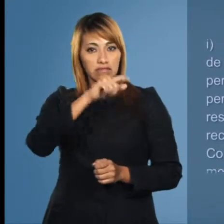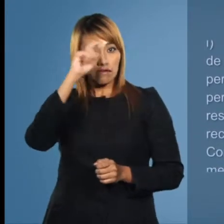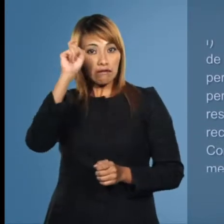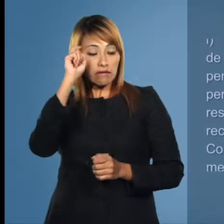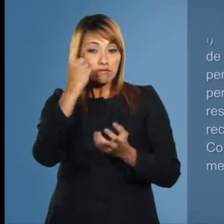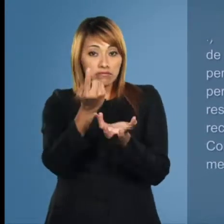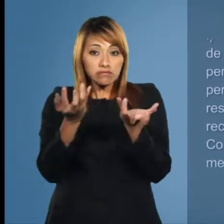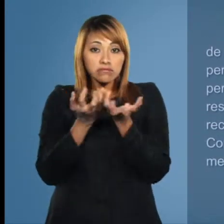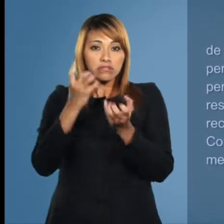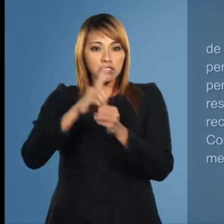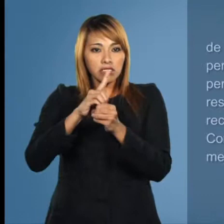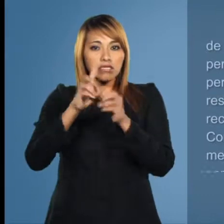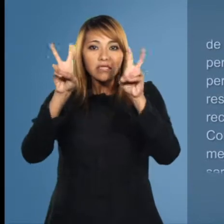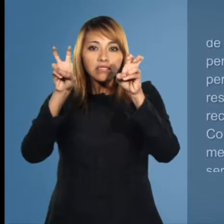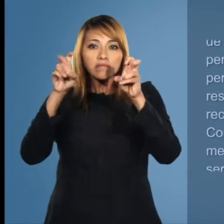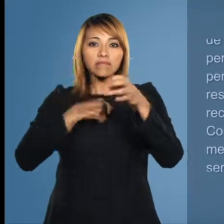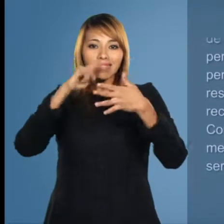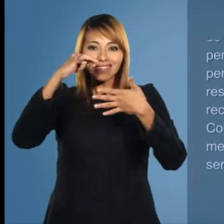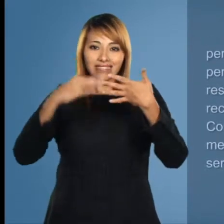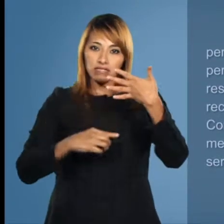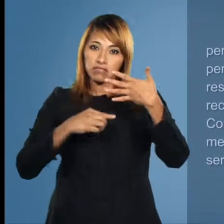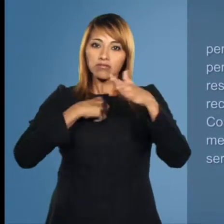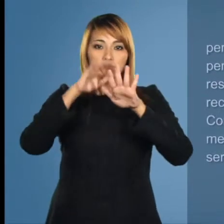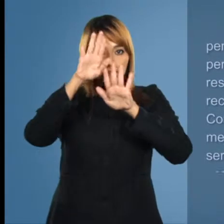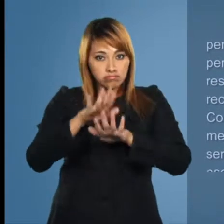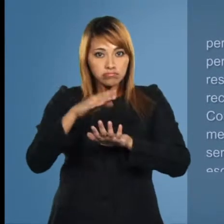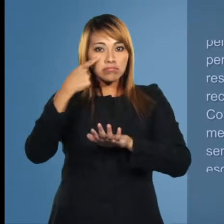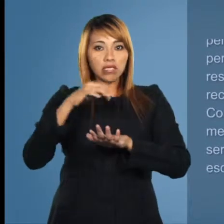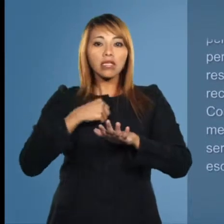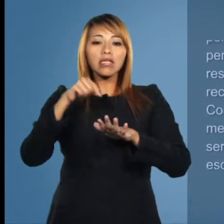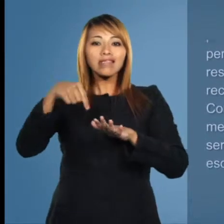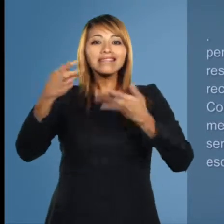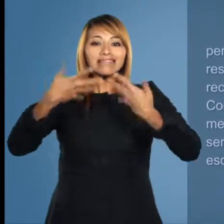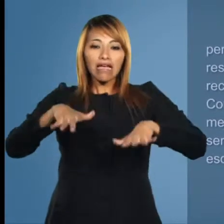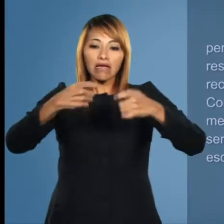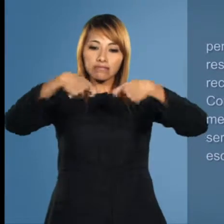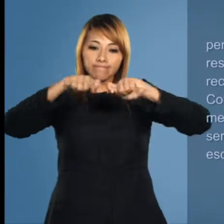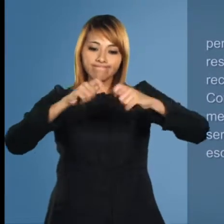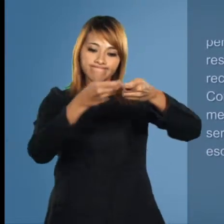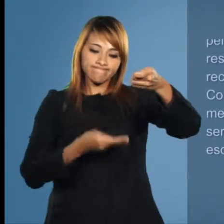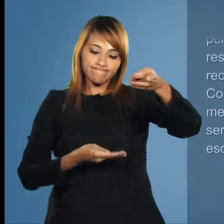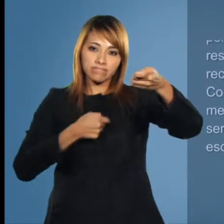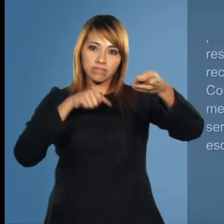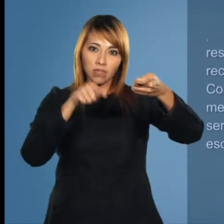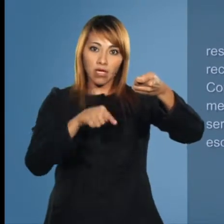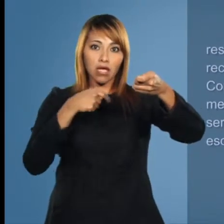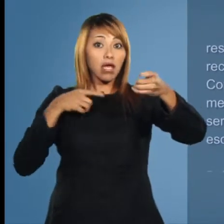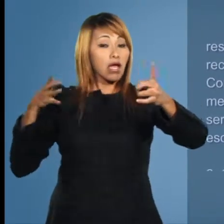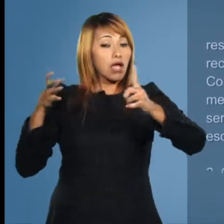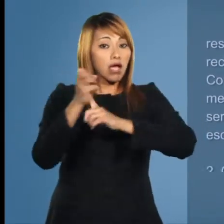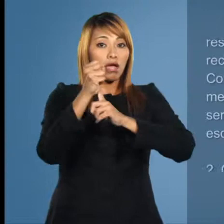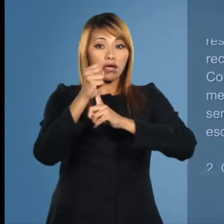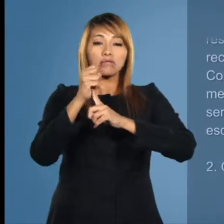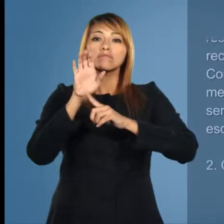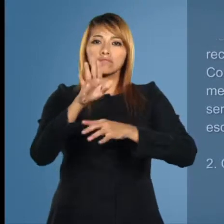discapacidad respecto de los derechos reconocidos en la presente convención, a fin de prestar mejor la asistencia y los